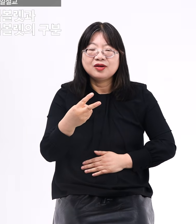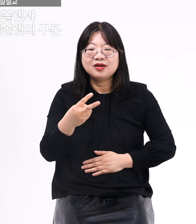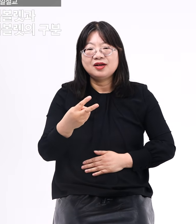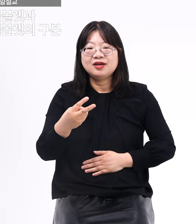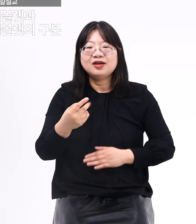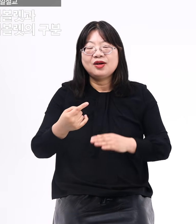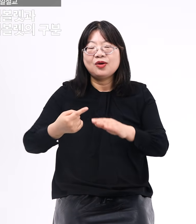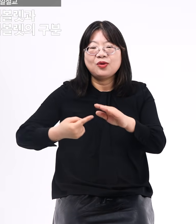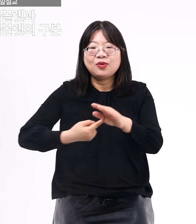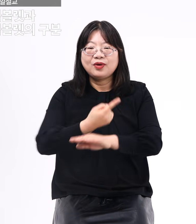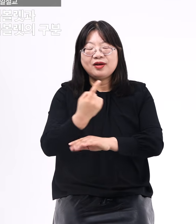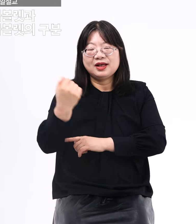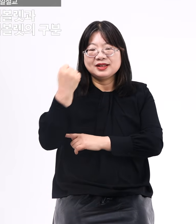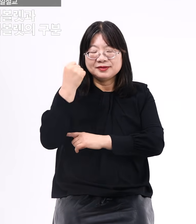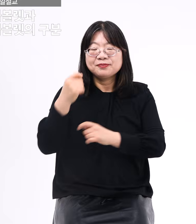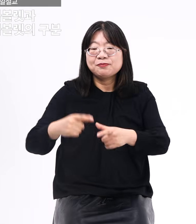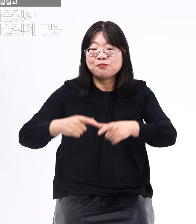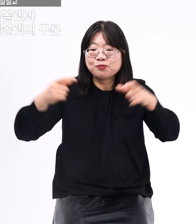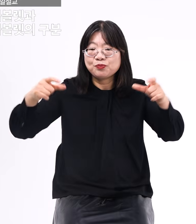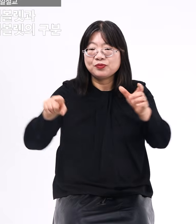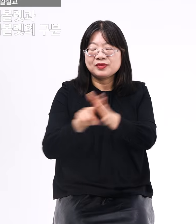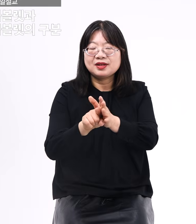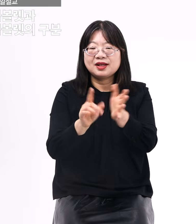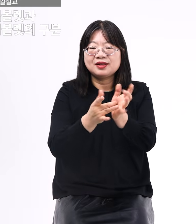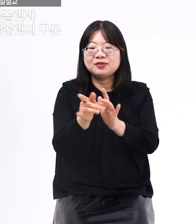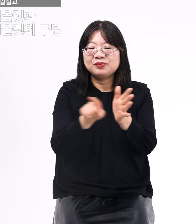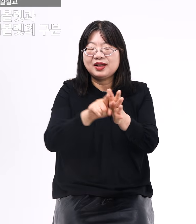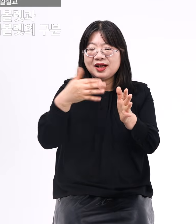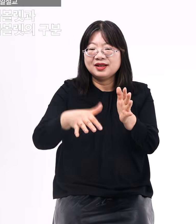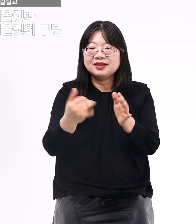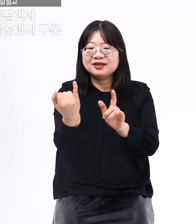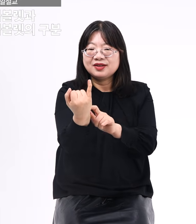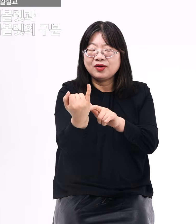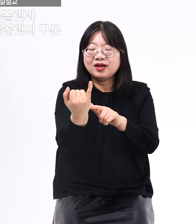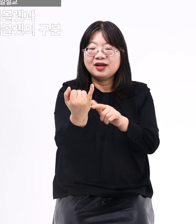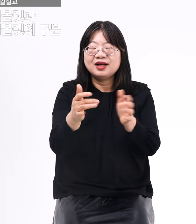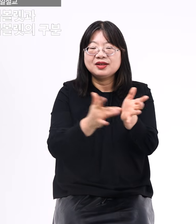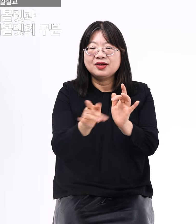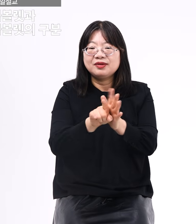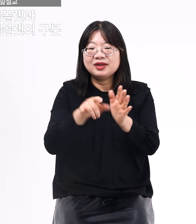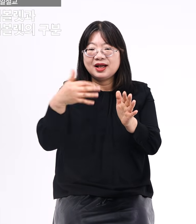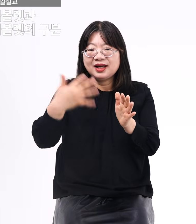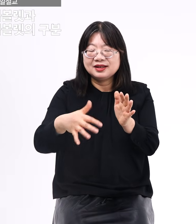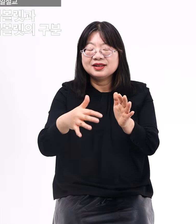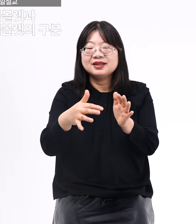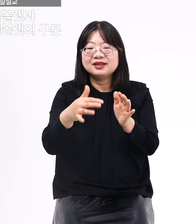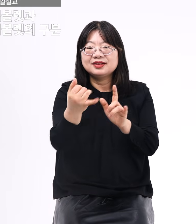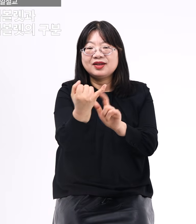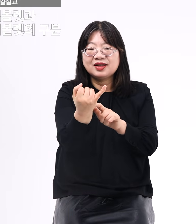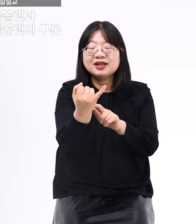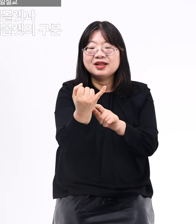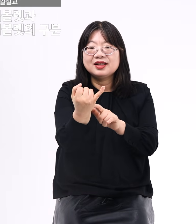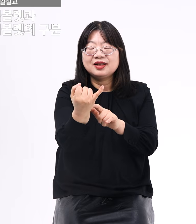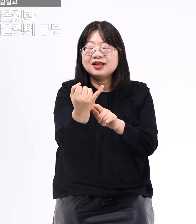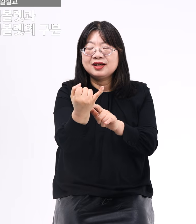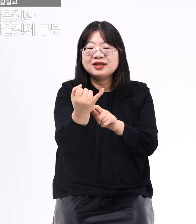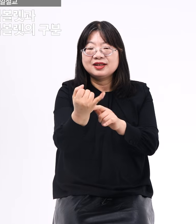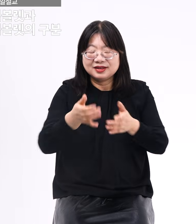외연을 확장하기 위해서 이방 여인들과 또 이방 여인들에게